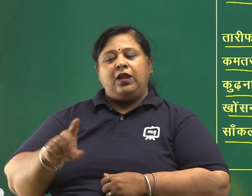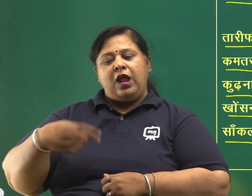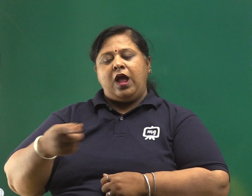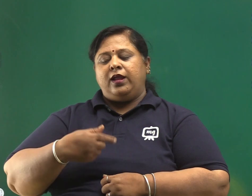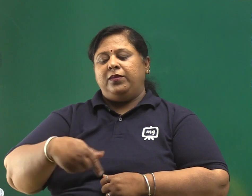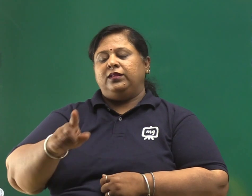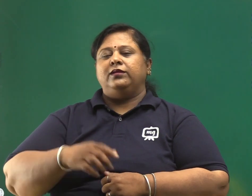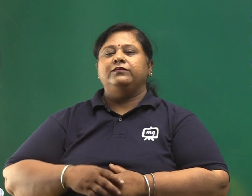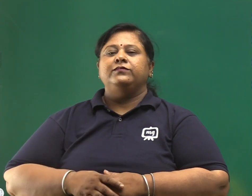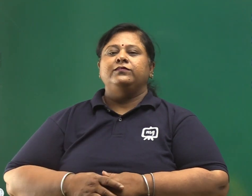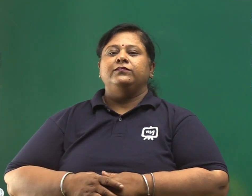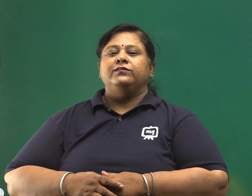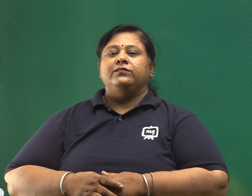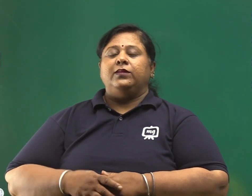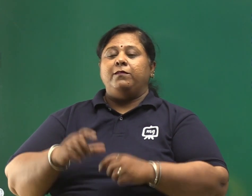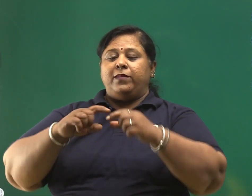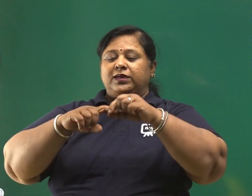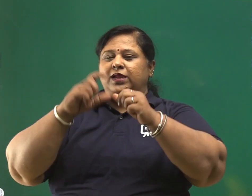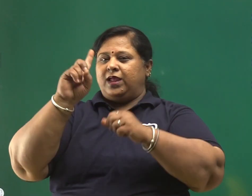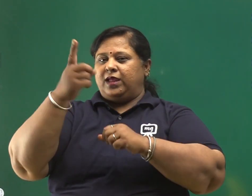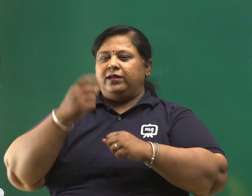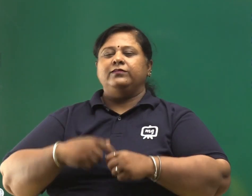आगे बढ़ते हैं। प्रश्न 1।